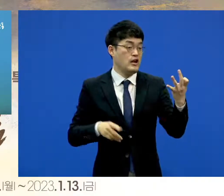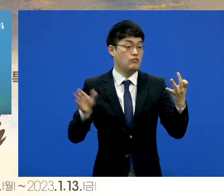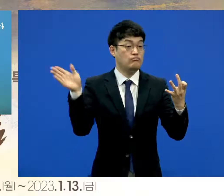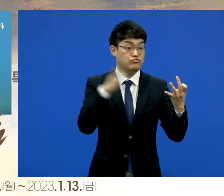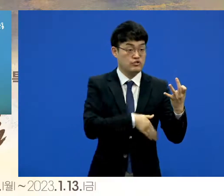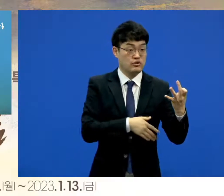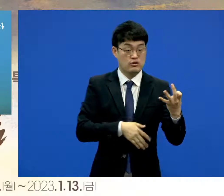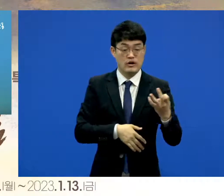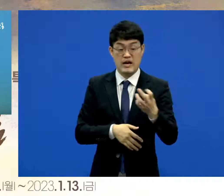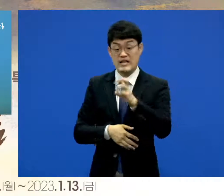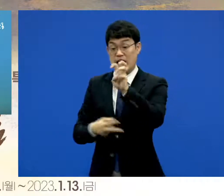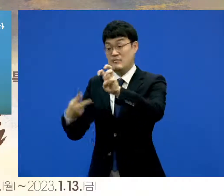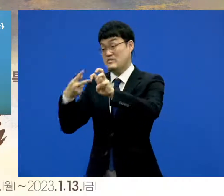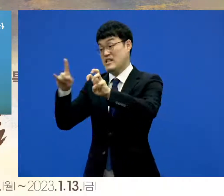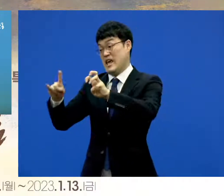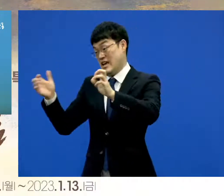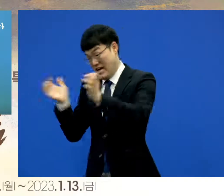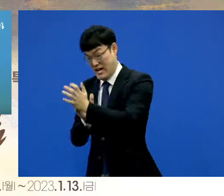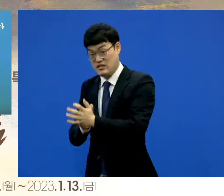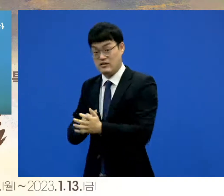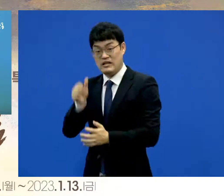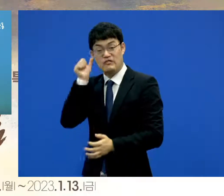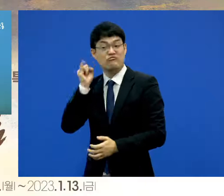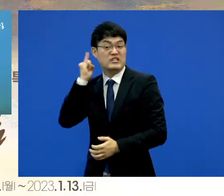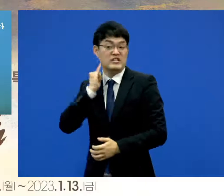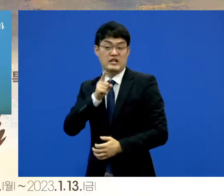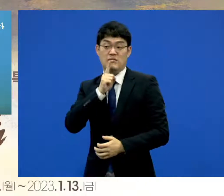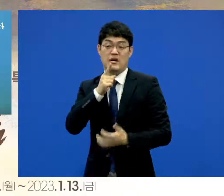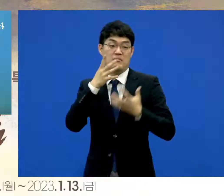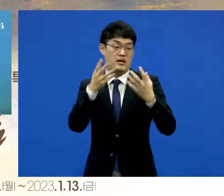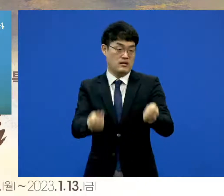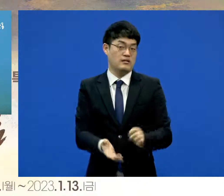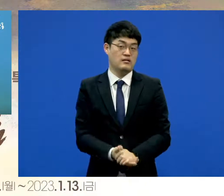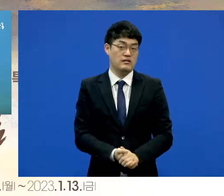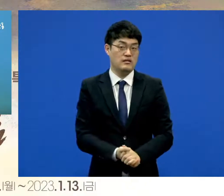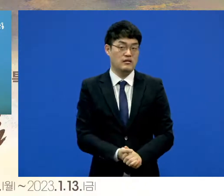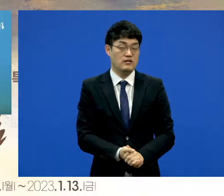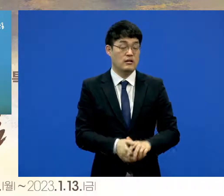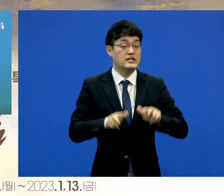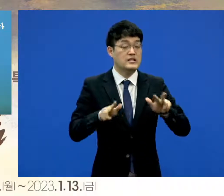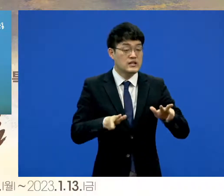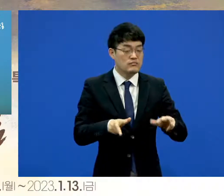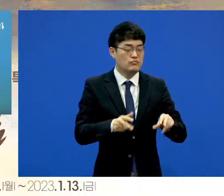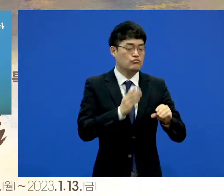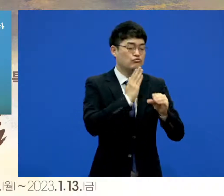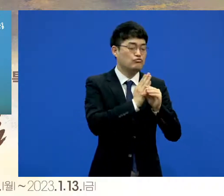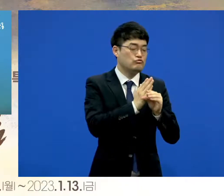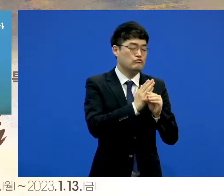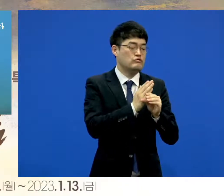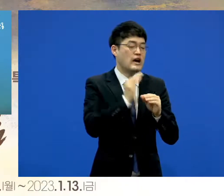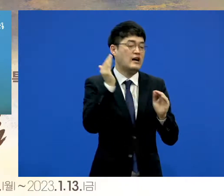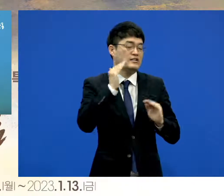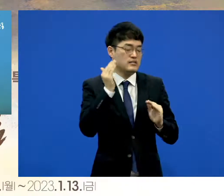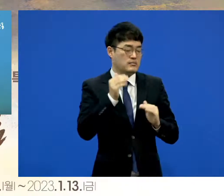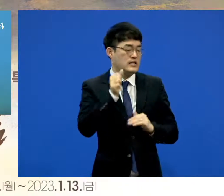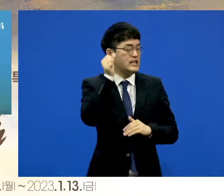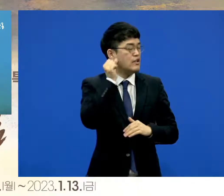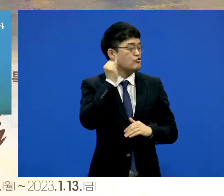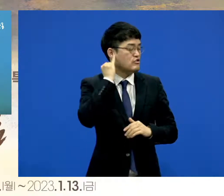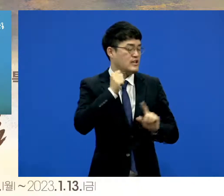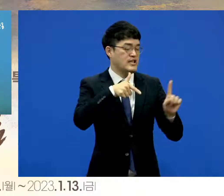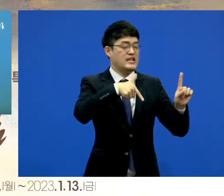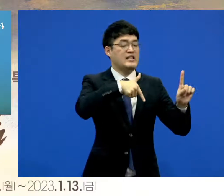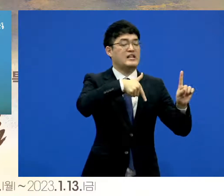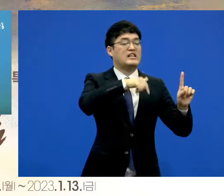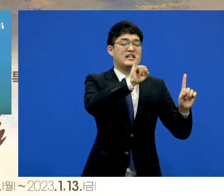1기. 그게 초등학교 4학년부터 1기예요. 2기, 3기 이렇게 가는 거예요. 30